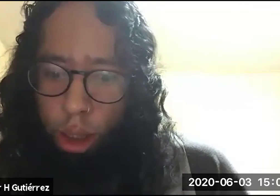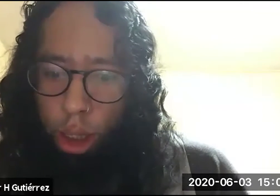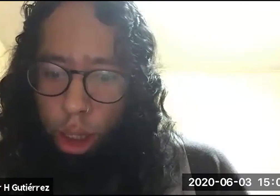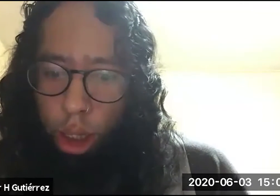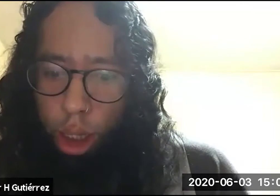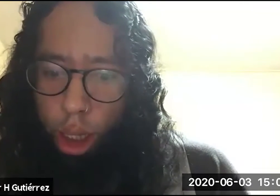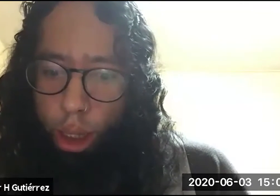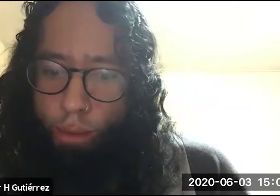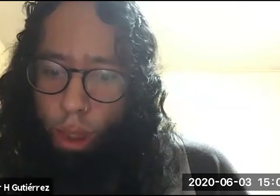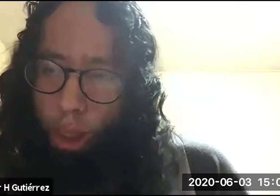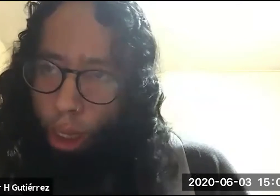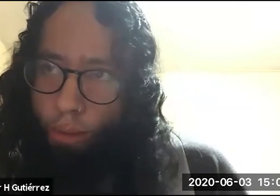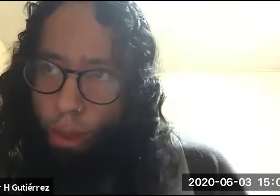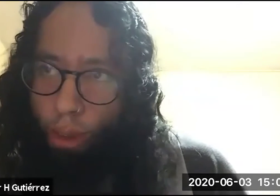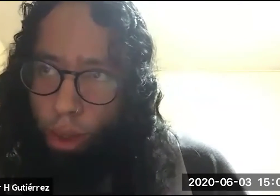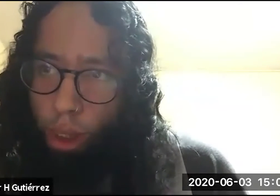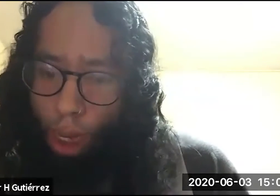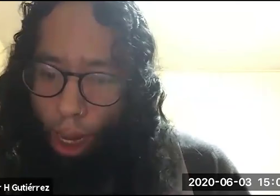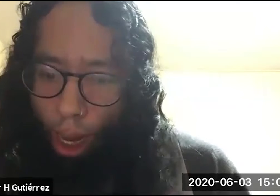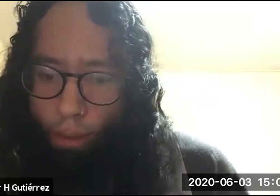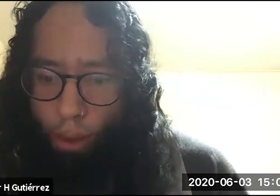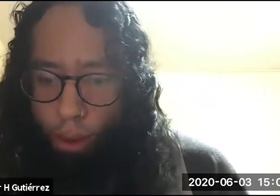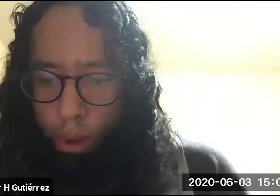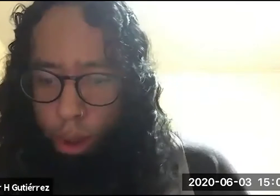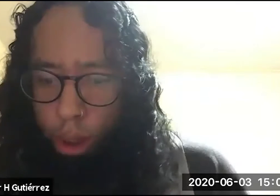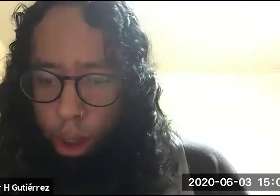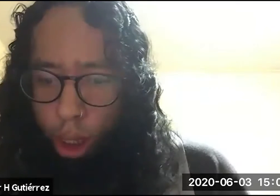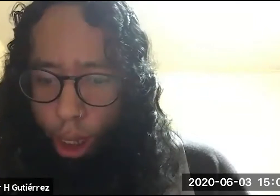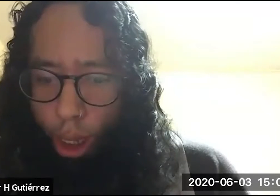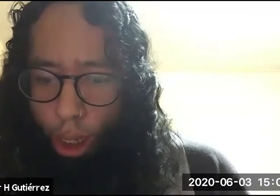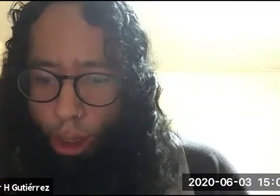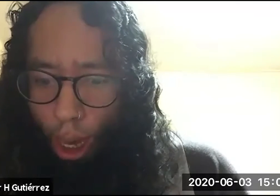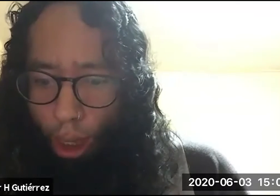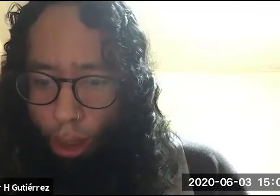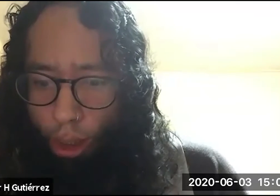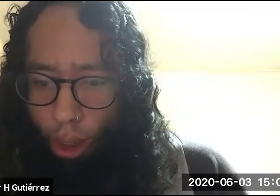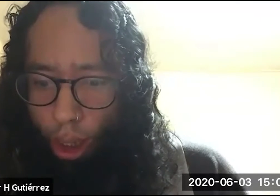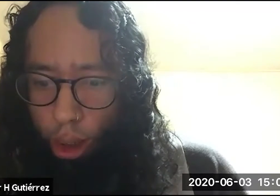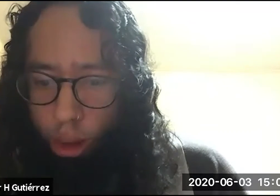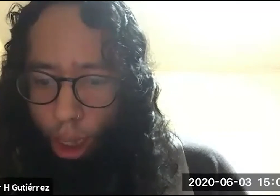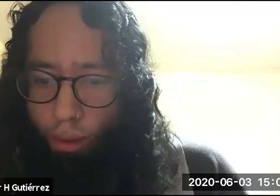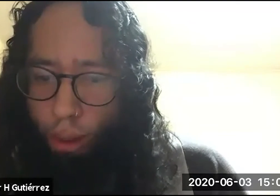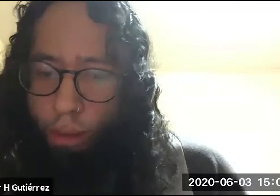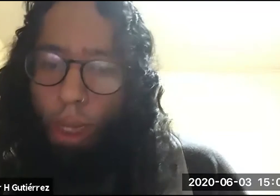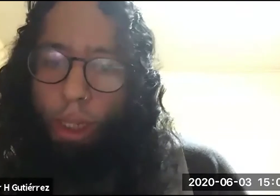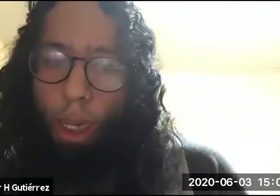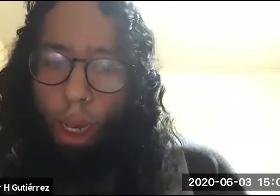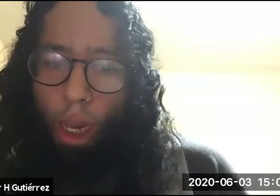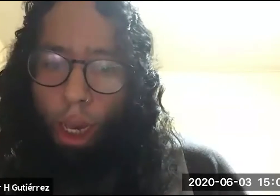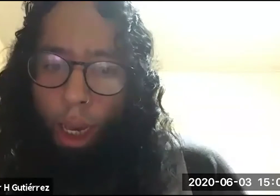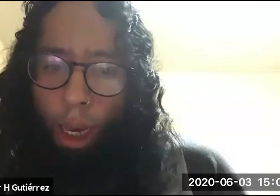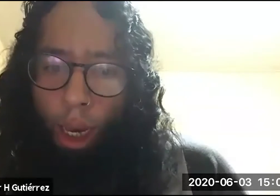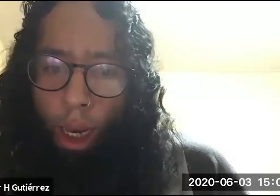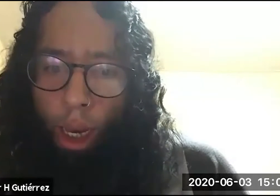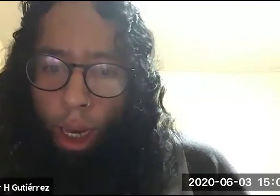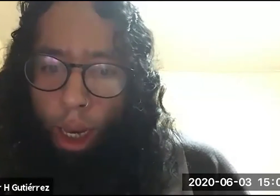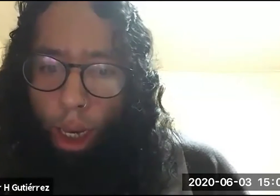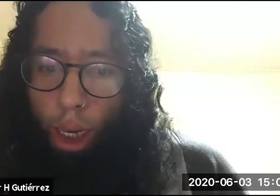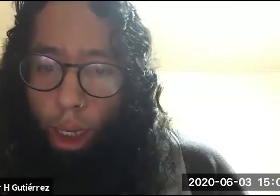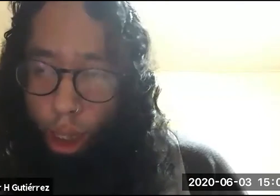¿no? Y cómo es que podemos llevar a cabo estas otras formas de